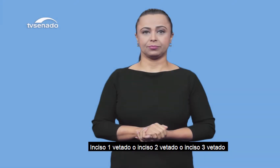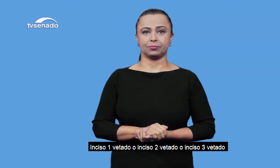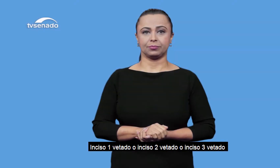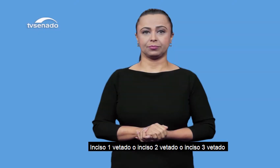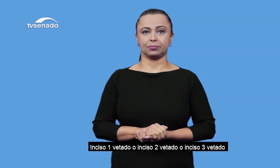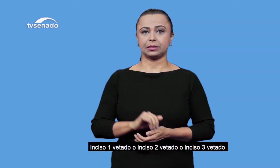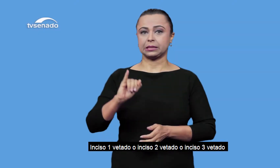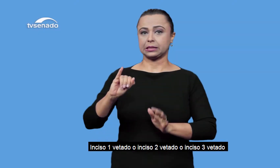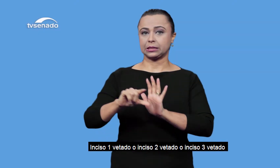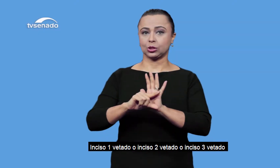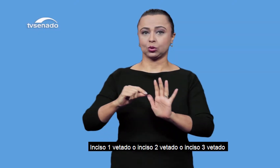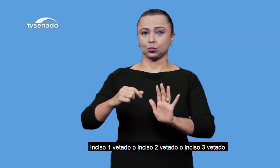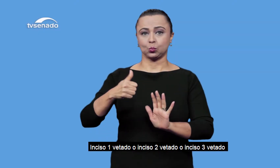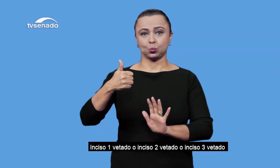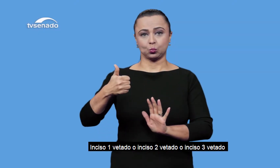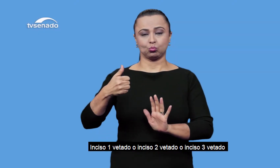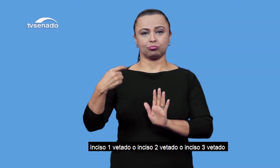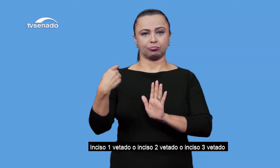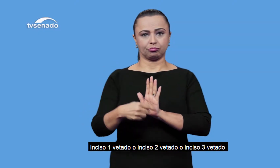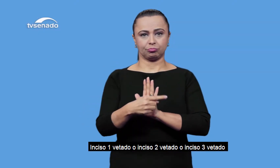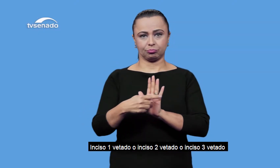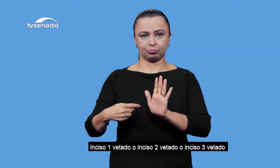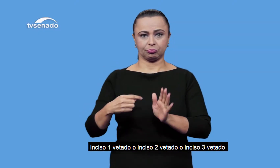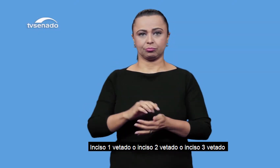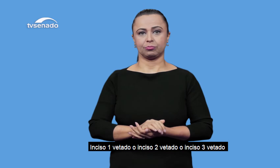inciso 1 vetado